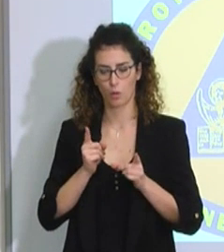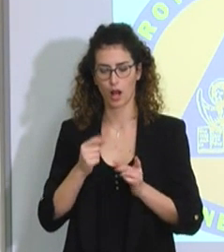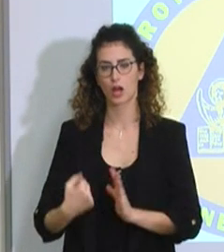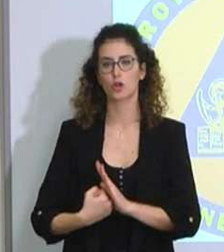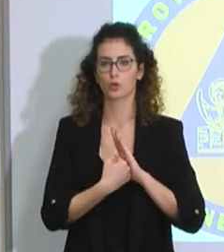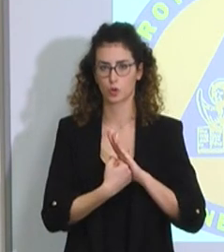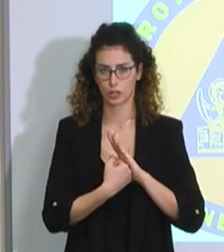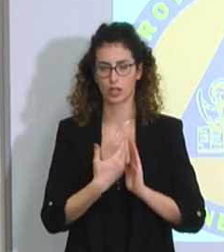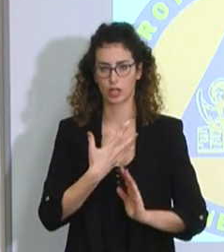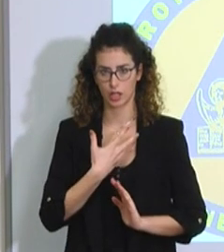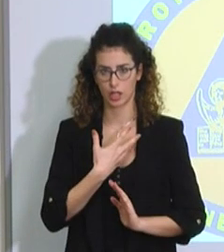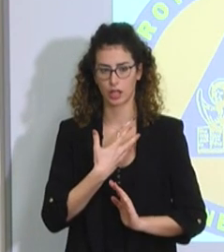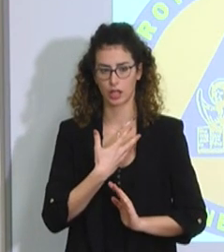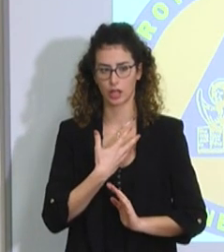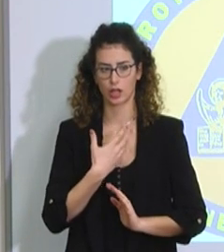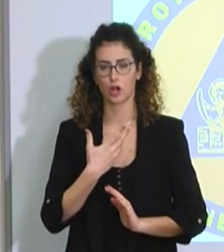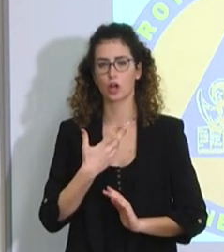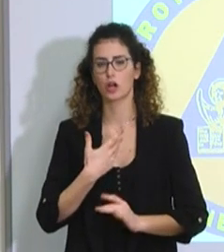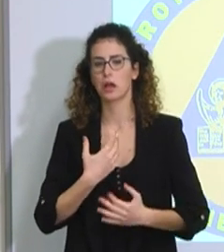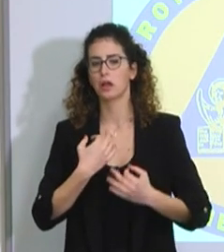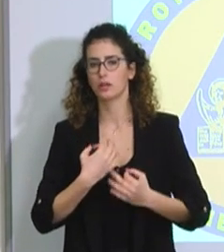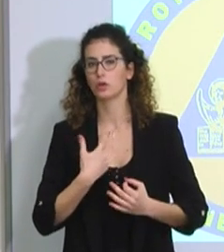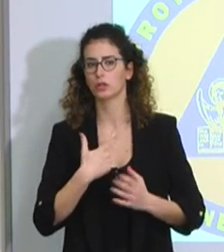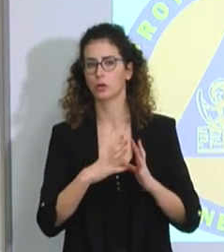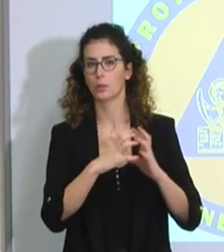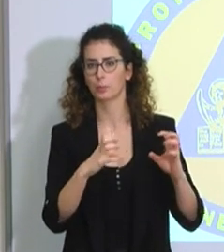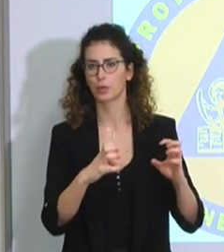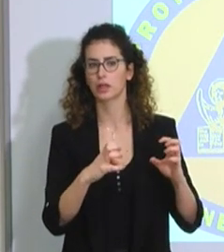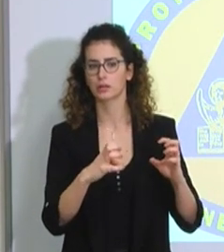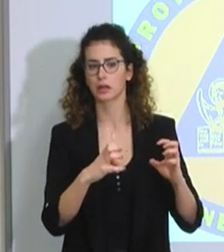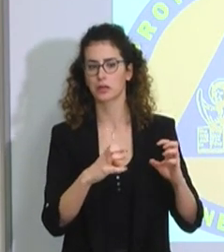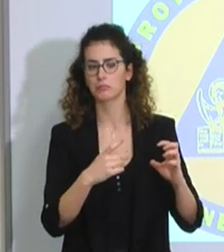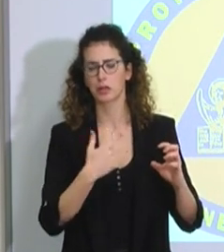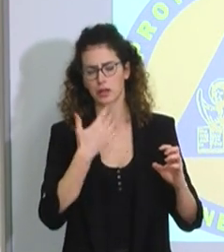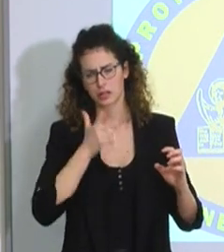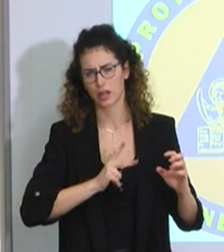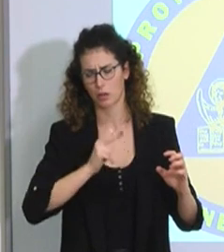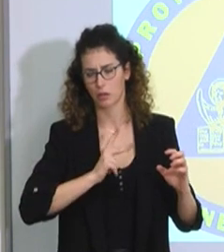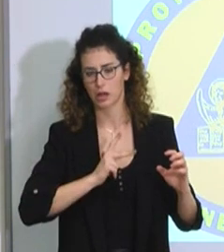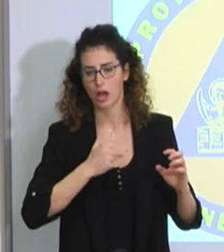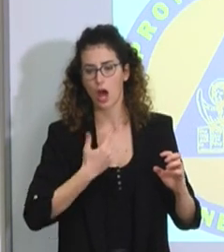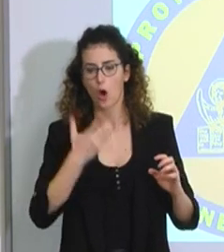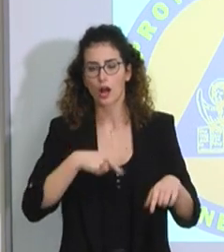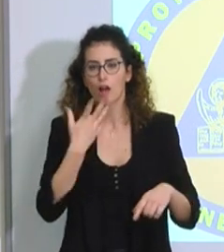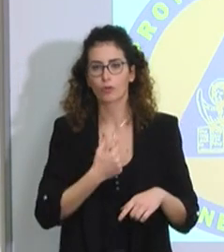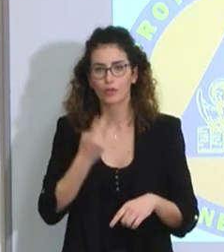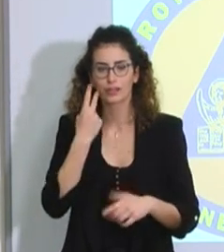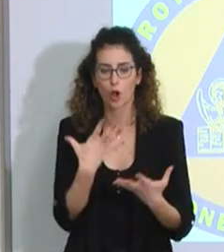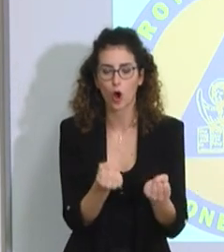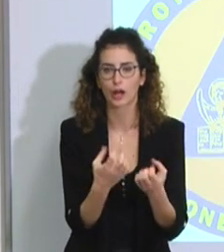ci siano. C'è stata rassicurazione rispetto alle nostre imprese, la vogliamo vedere materiale